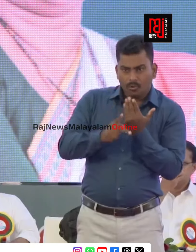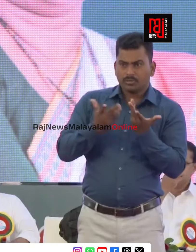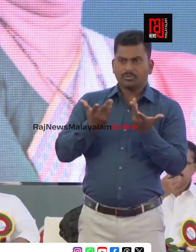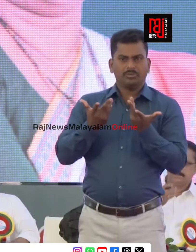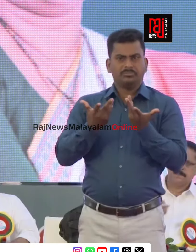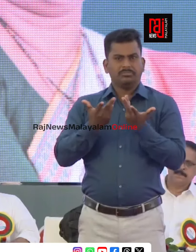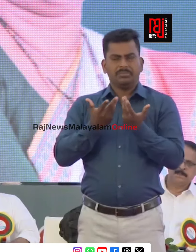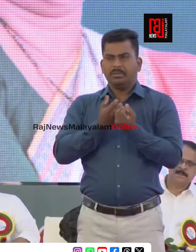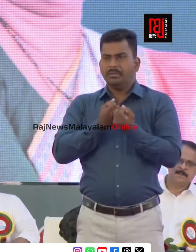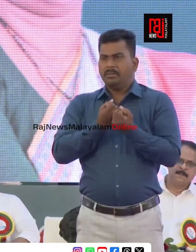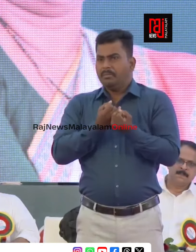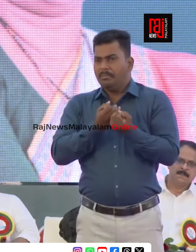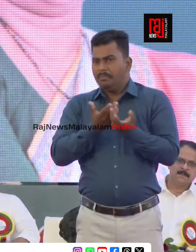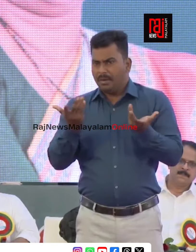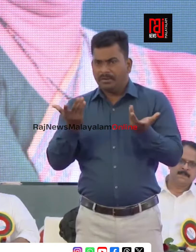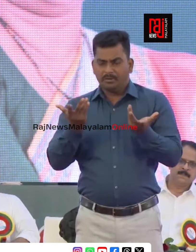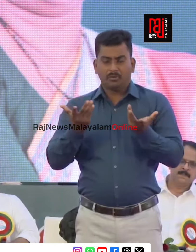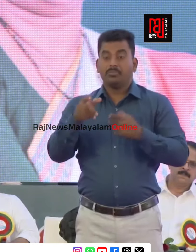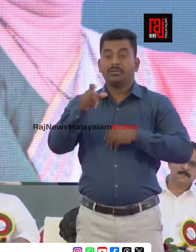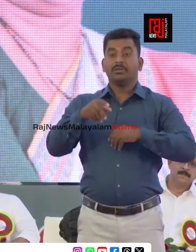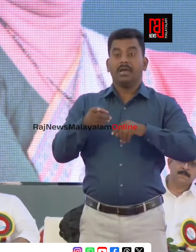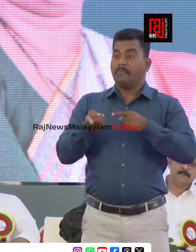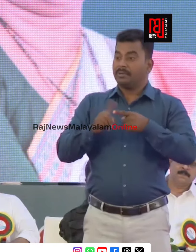കേസുകൾ കേൾക്കുന്നതിനായി